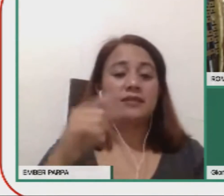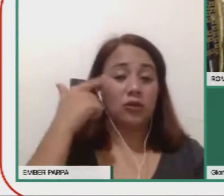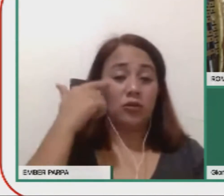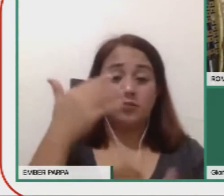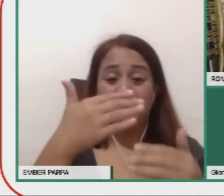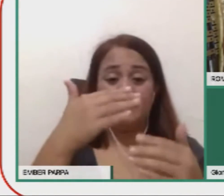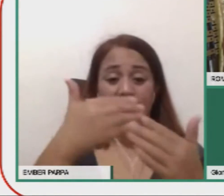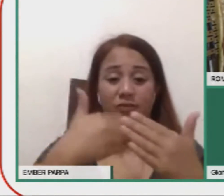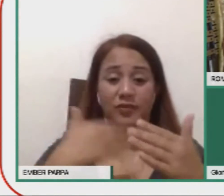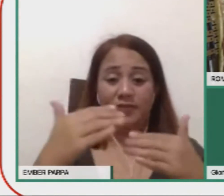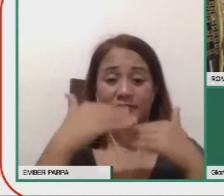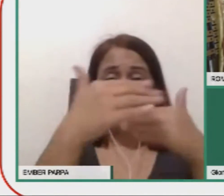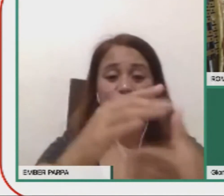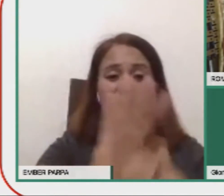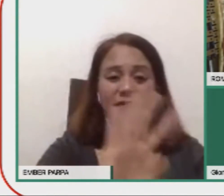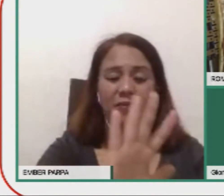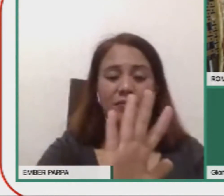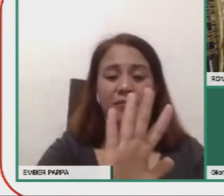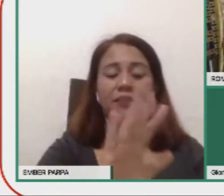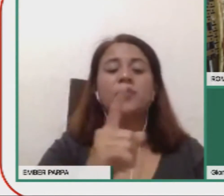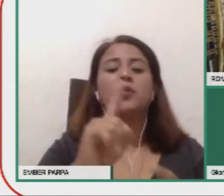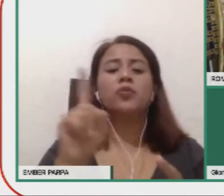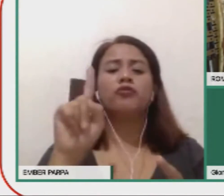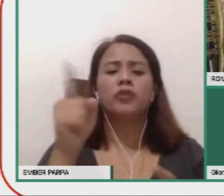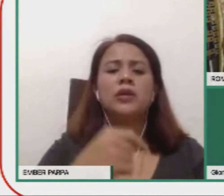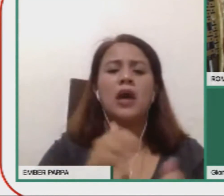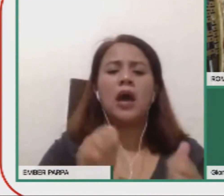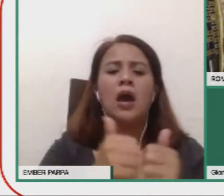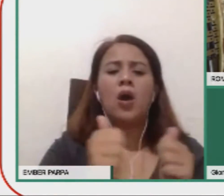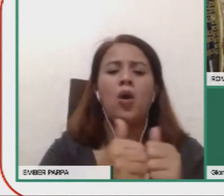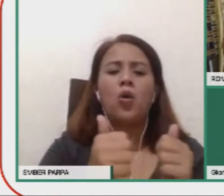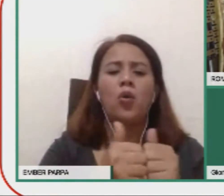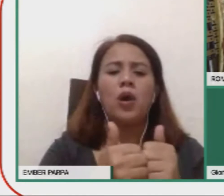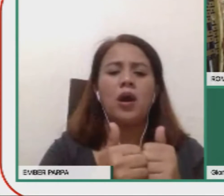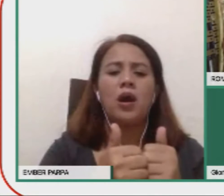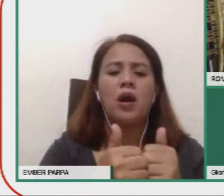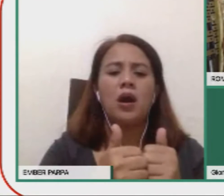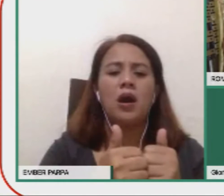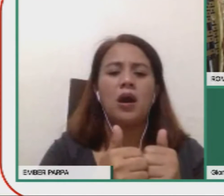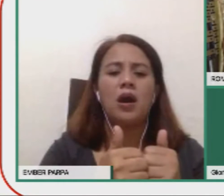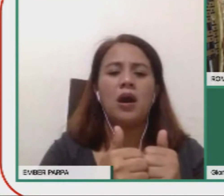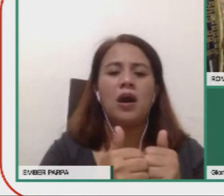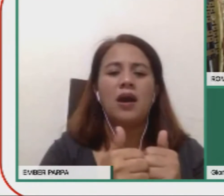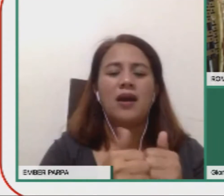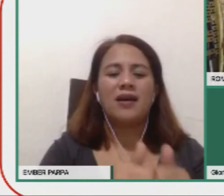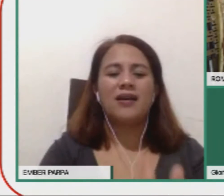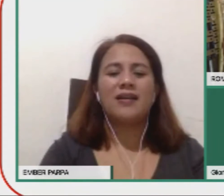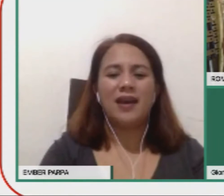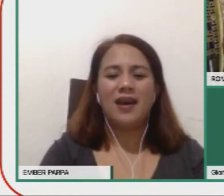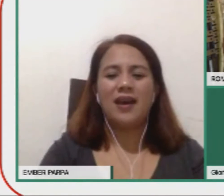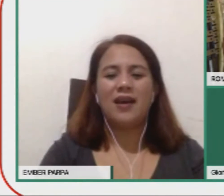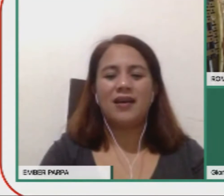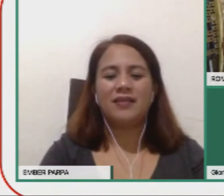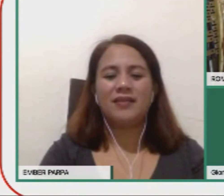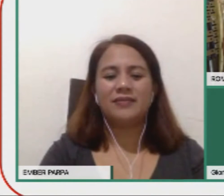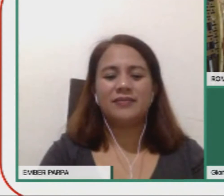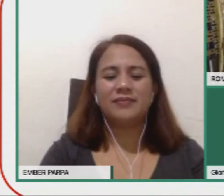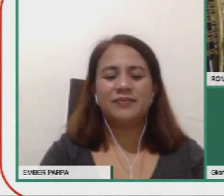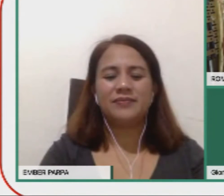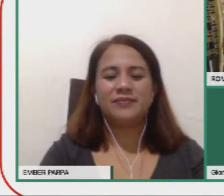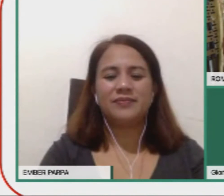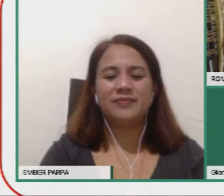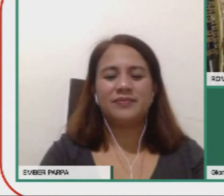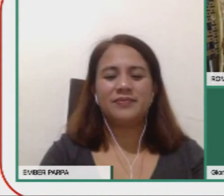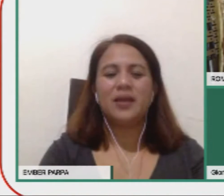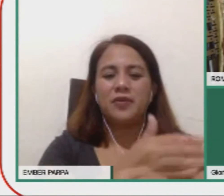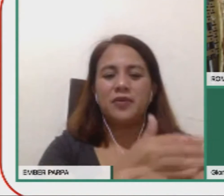number 5, I'd like to ask, how the government improve their services? Paano daw mai-improve ng